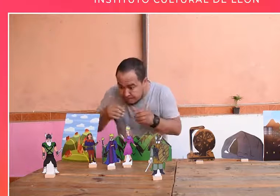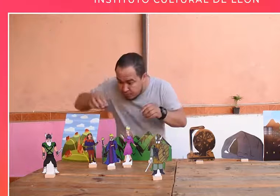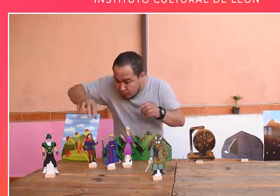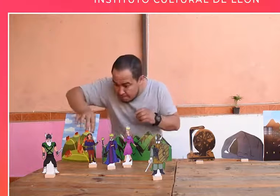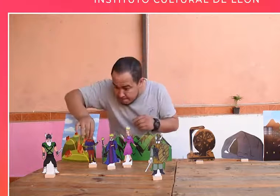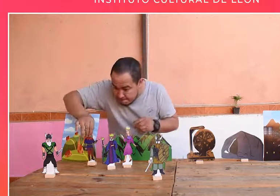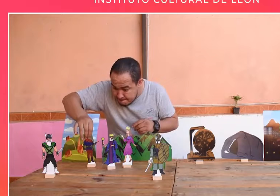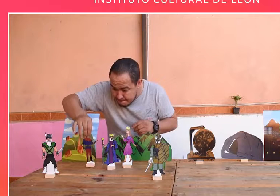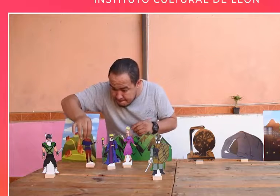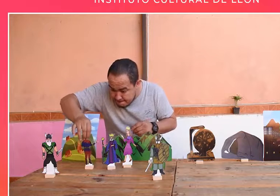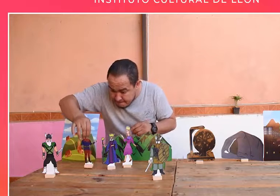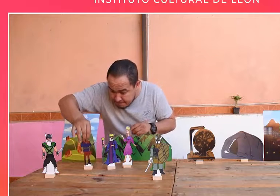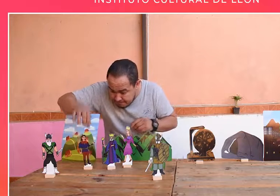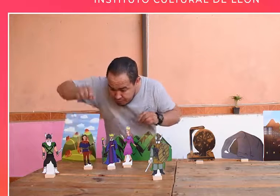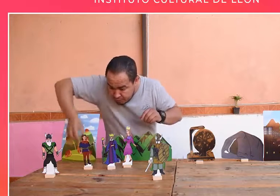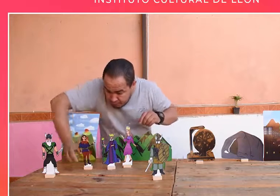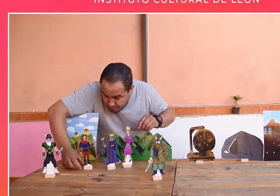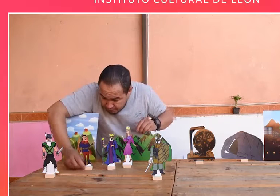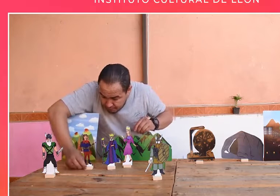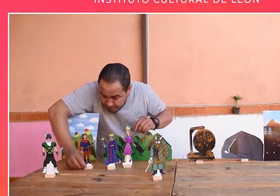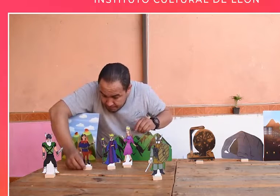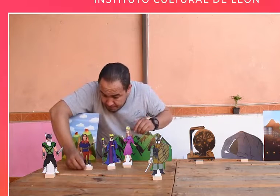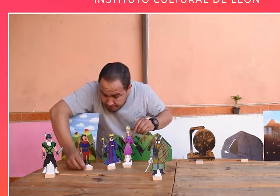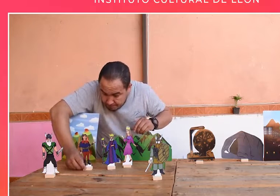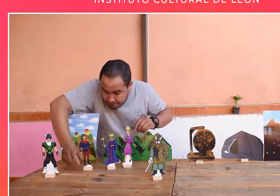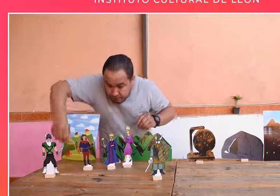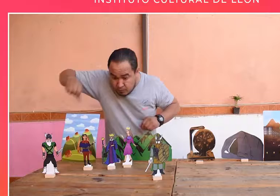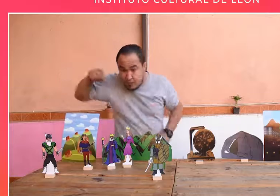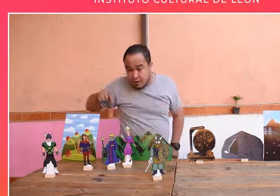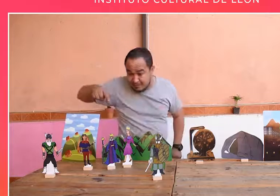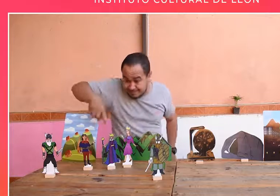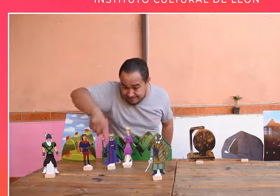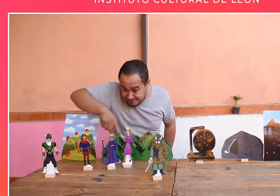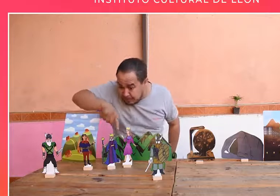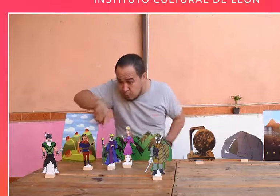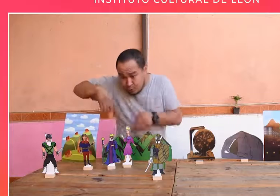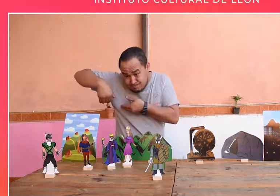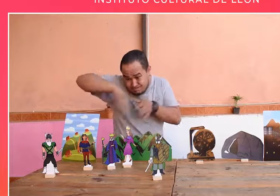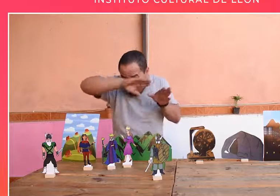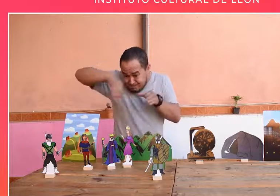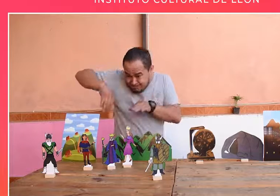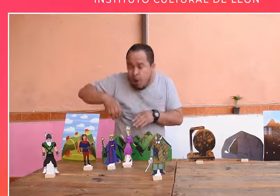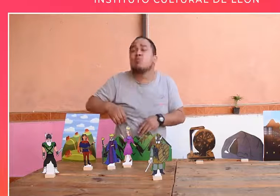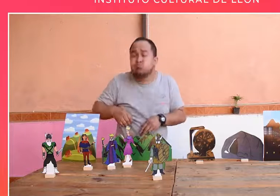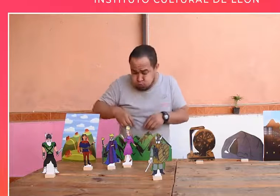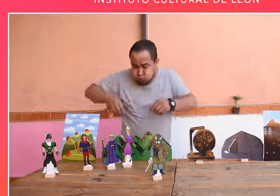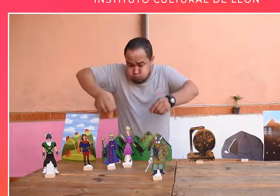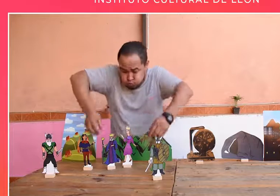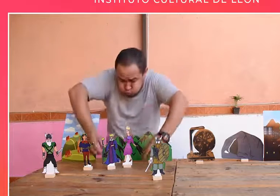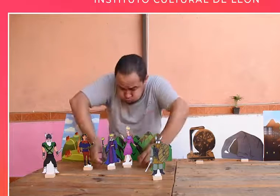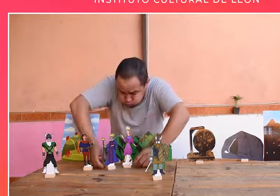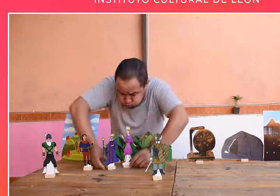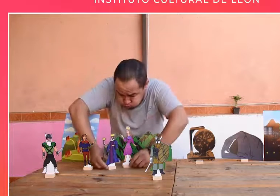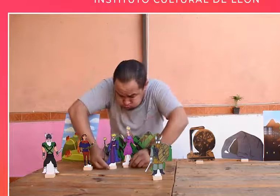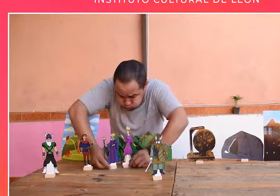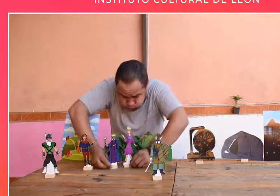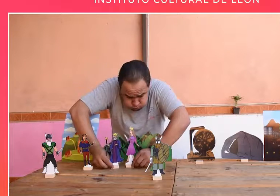Y cuando se desataban las batallas, él tenía que proteger a su hija. Entonces le pidió al príncipe que